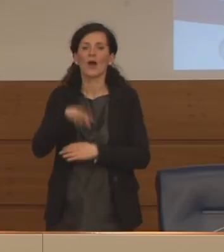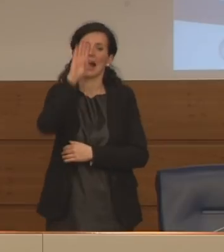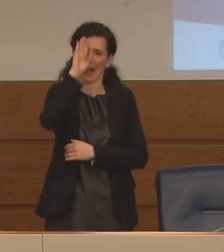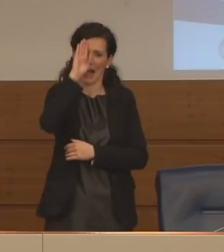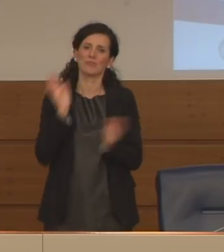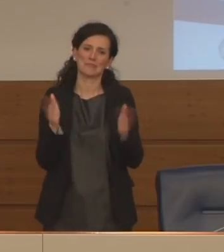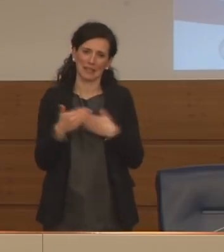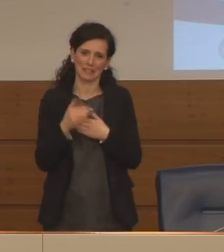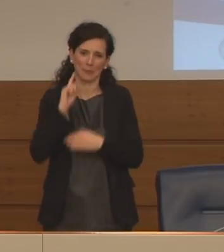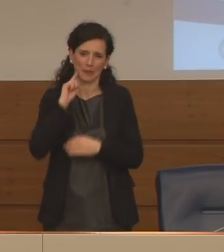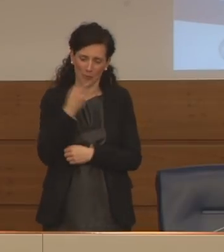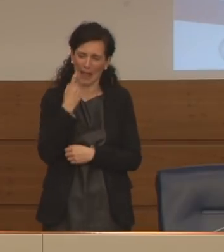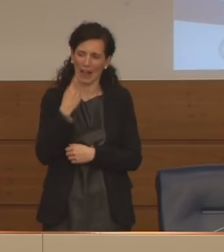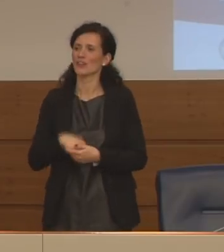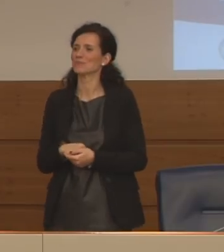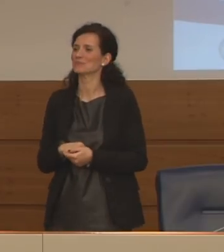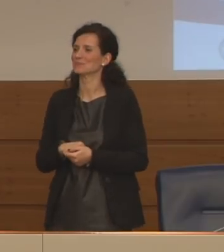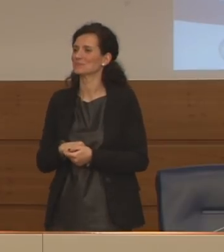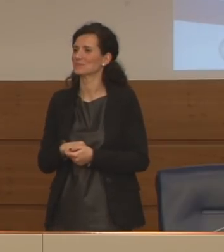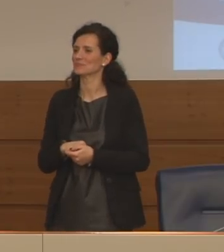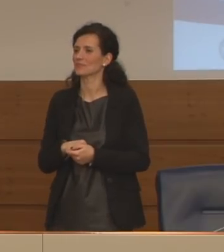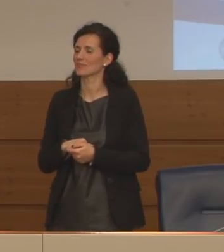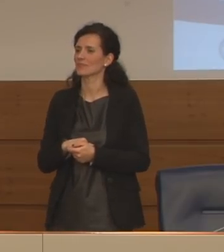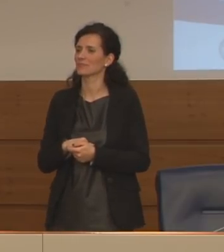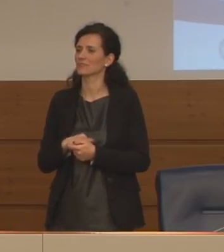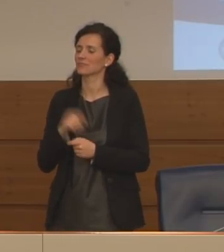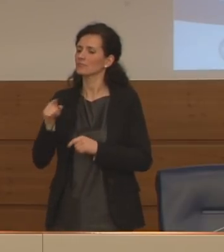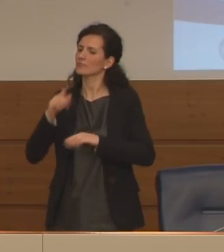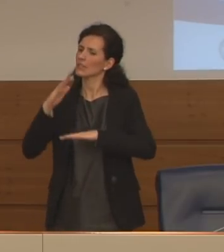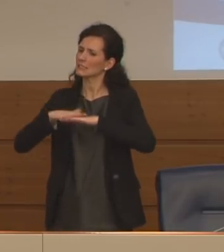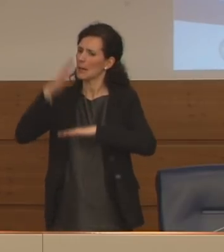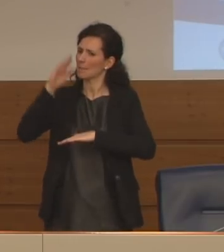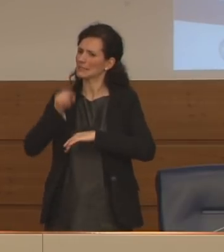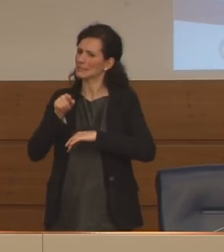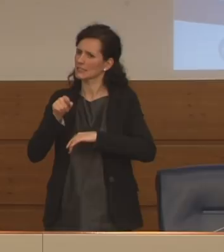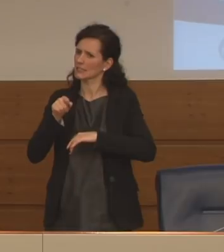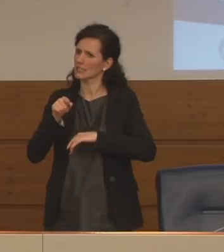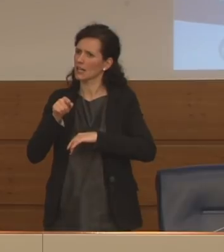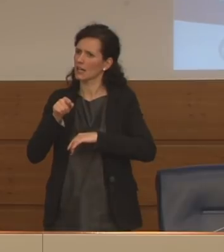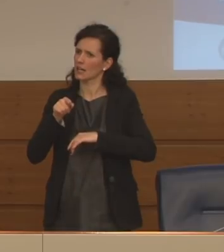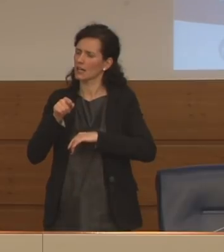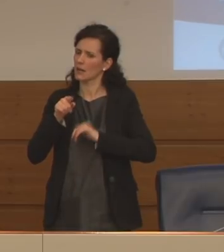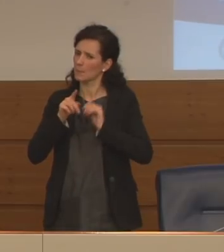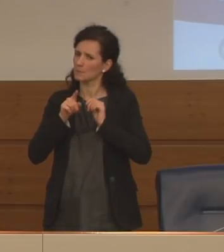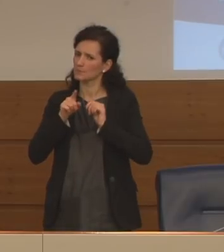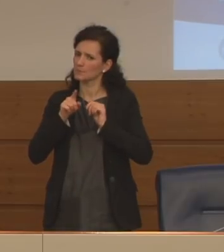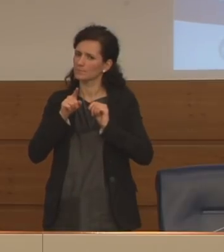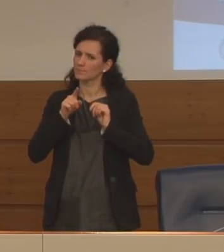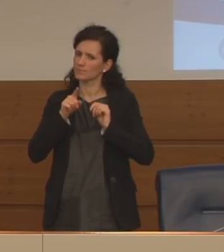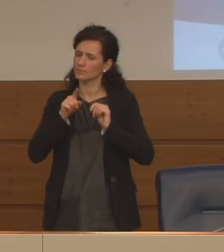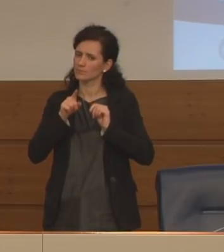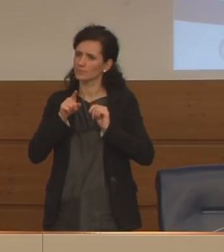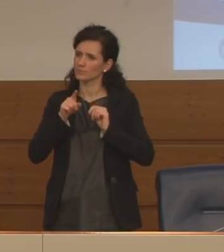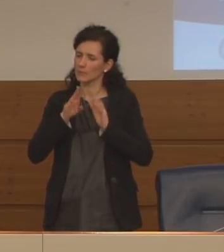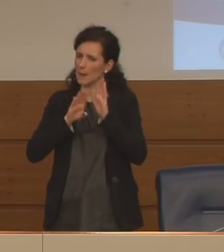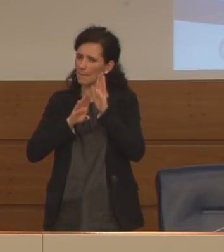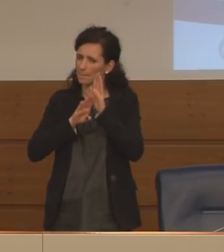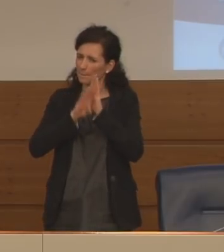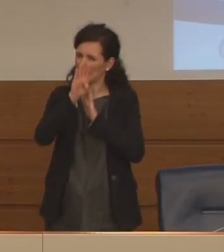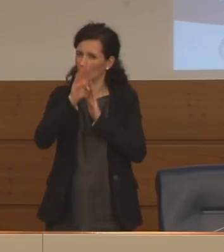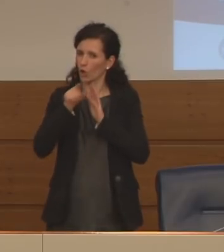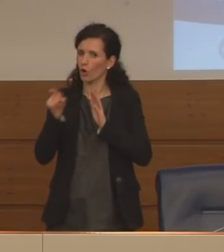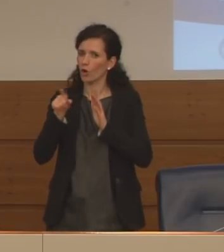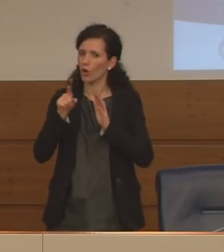cavoli parti cavo dipartimento lei stamattina di fatto ha spostato il picco a fra due settimane